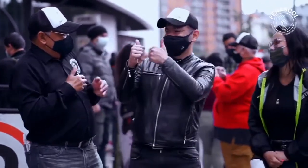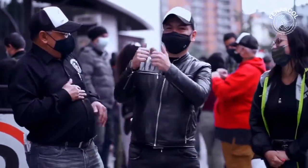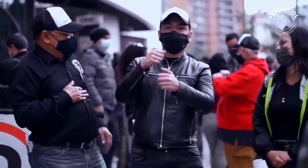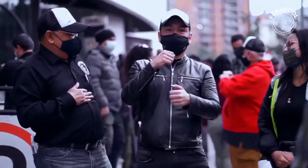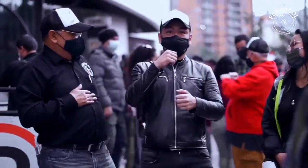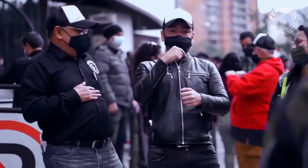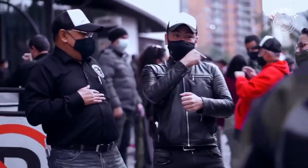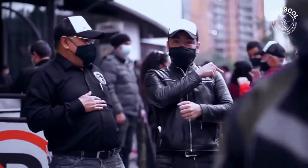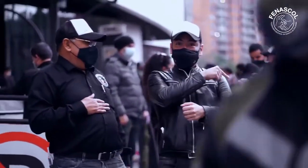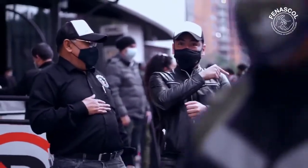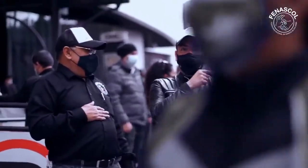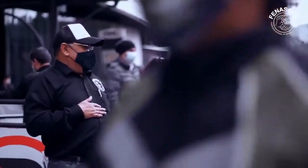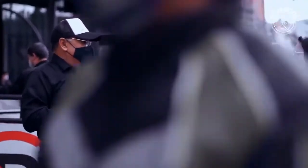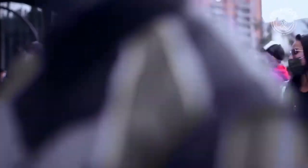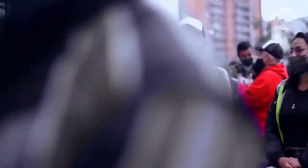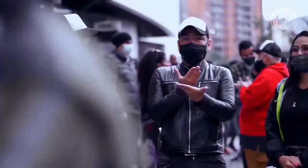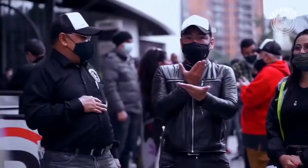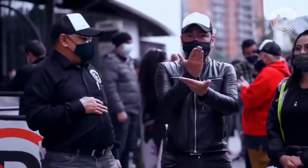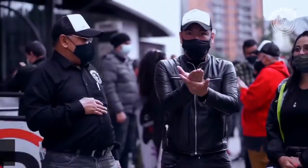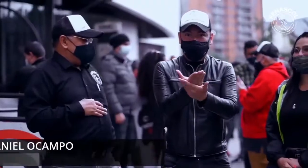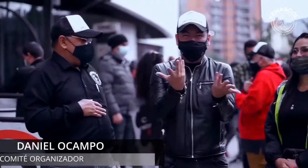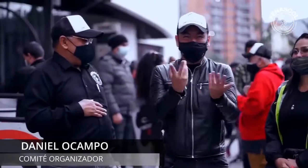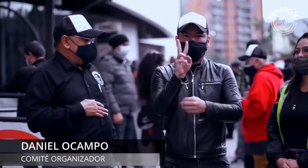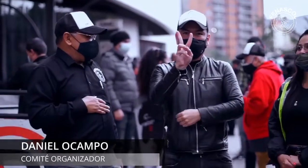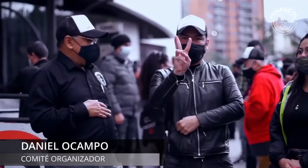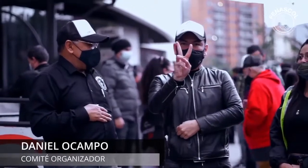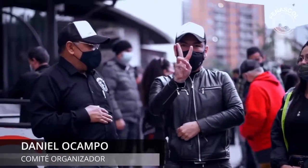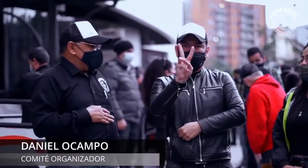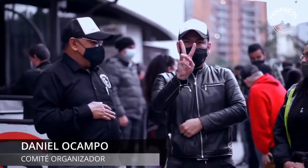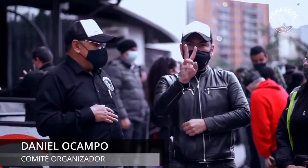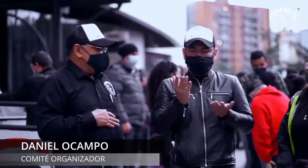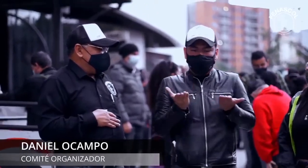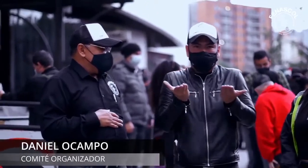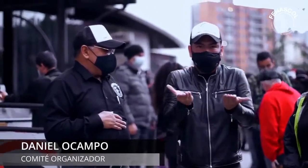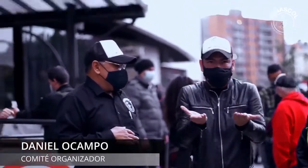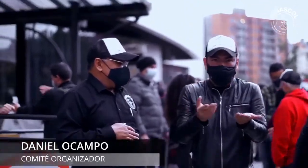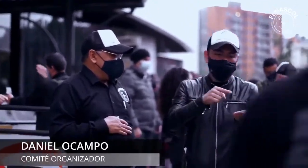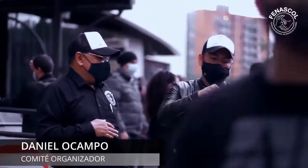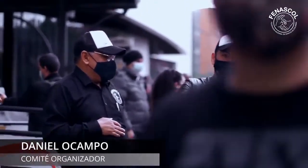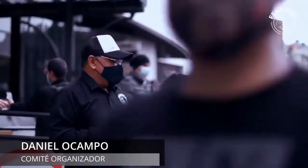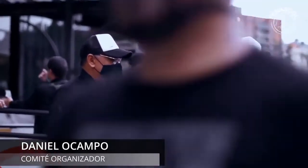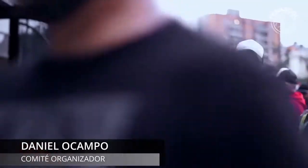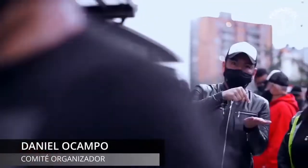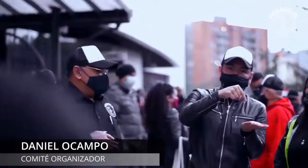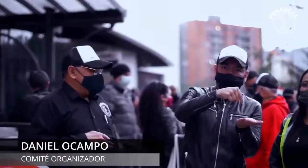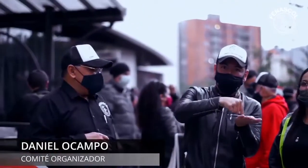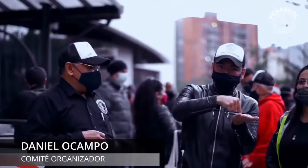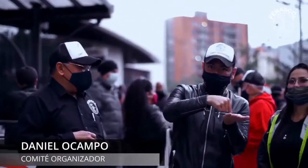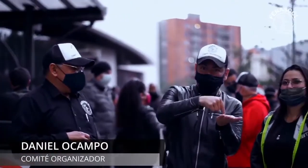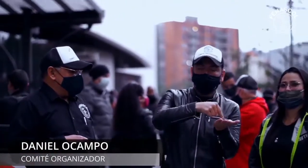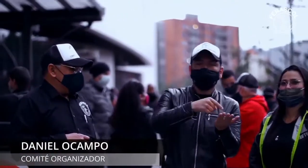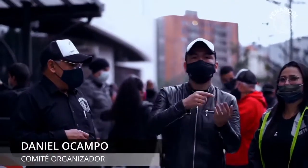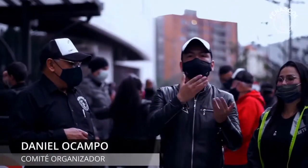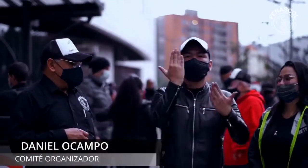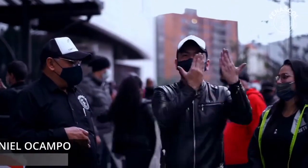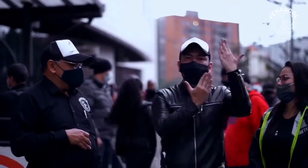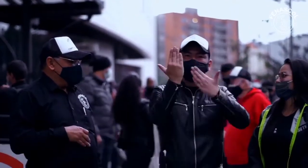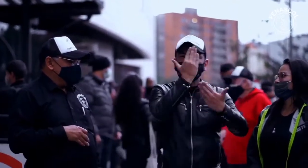muchas gracias. Sí, como se decía, se pasaron dos propuestas. Una que consiste en el análisis que se prevé para